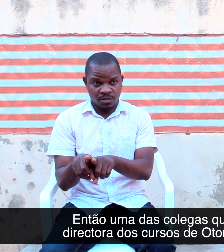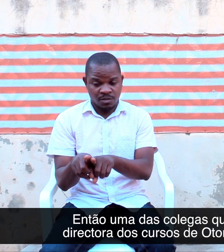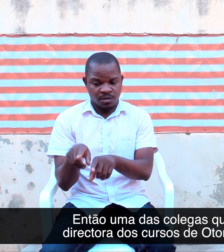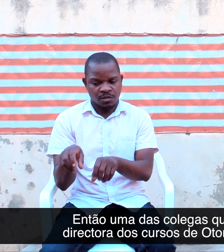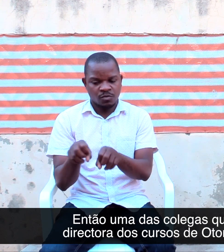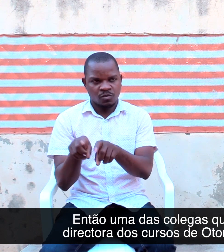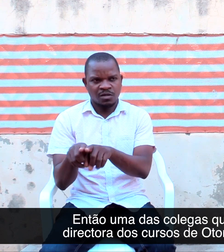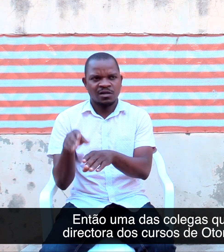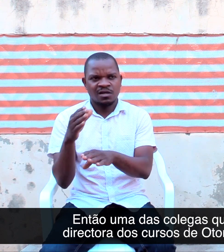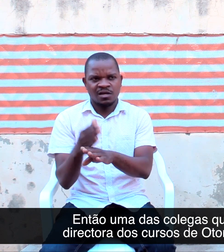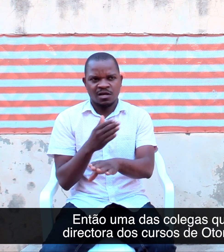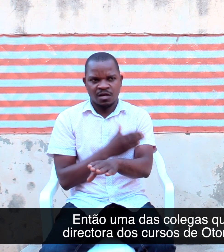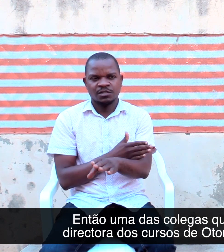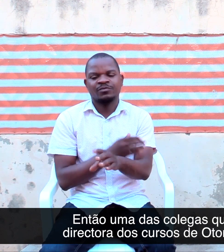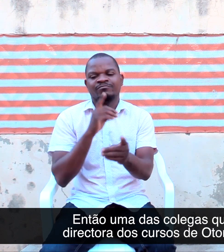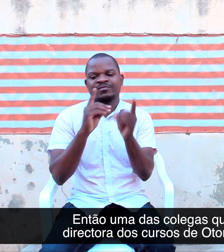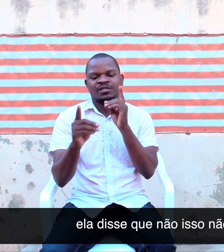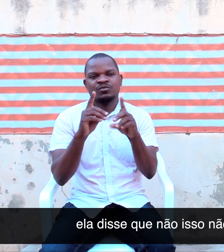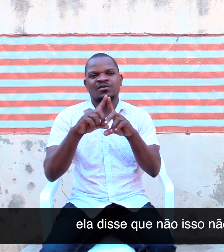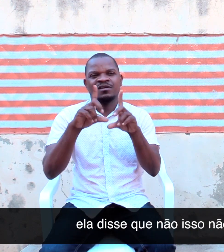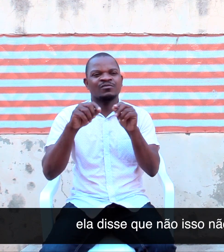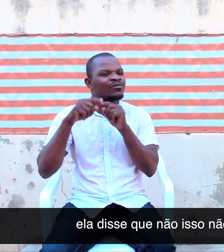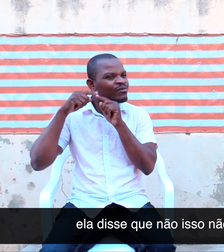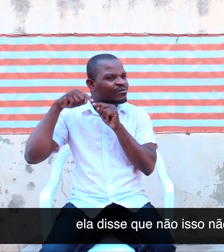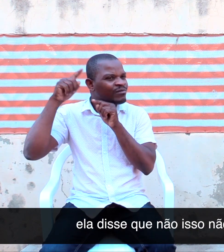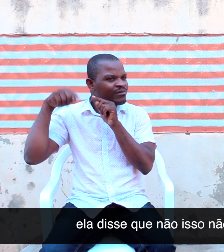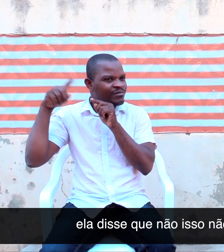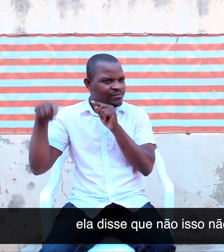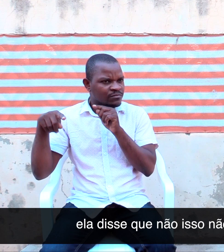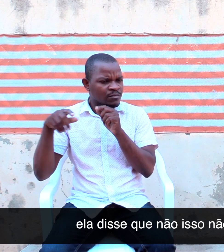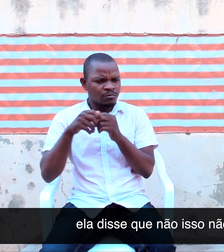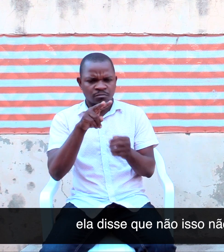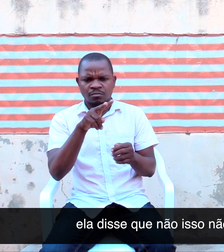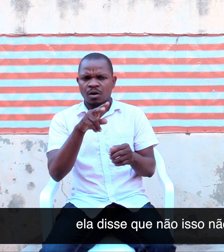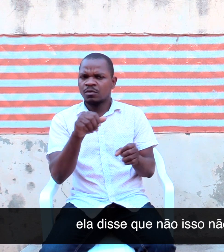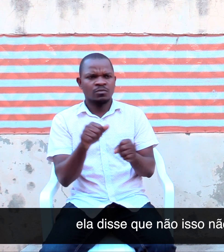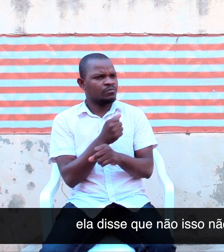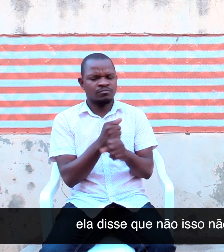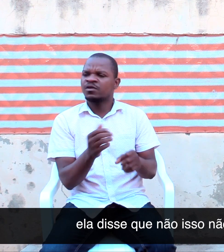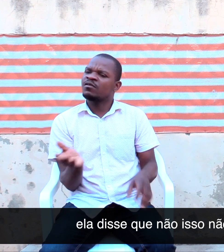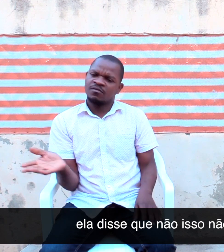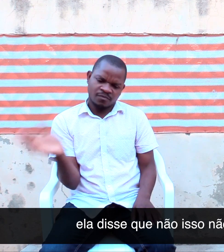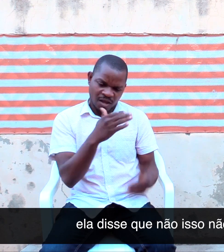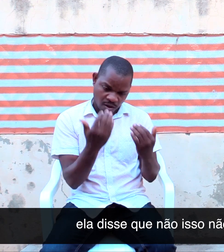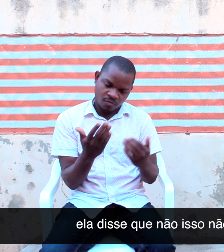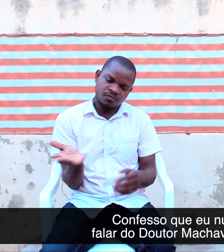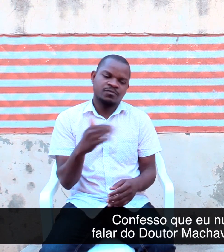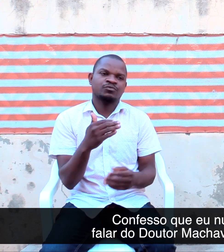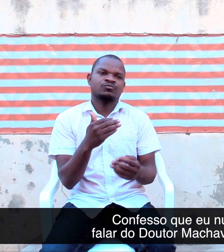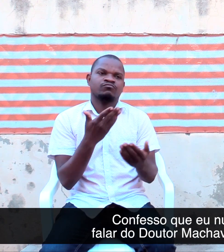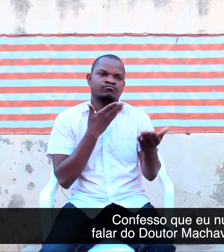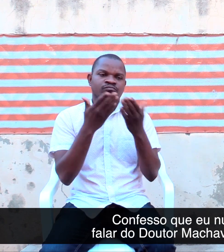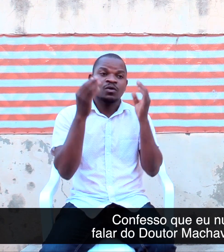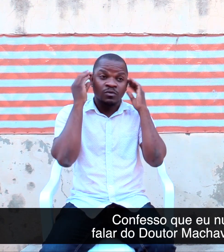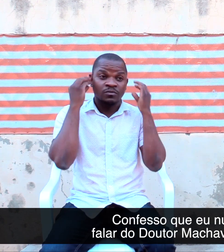curso de otorrinolaringologia na altura, ela disse, não, isso não pode ficar assim, vamos agora até com o Dr. Machava.